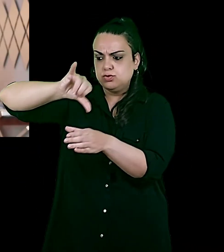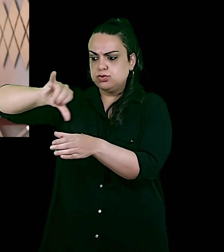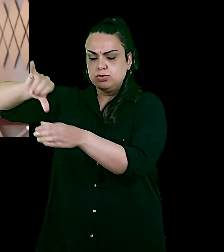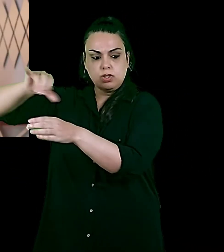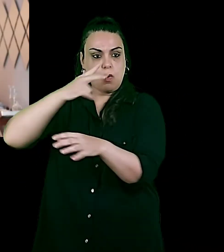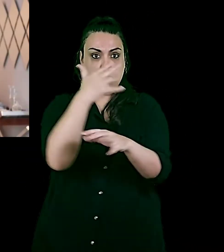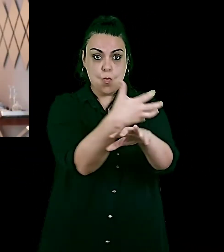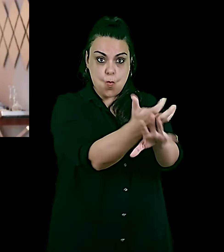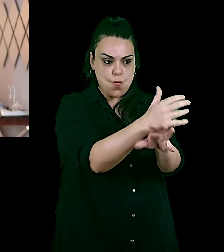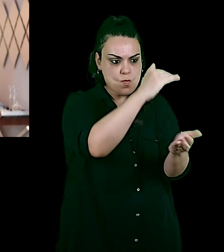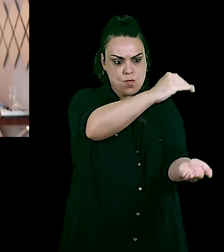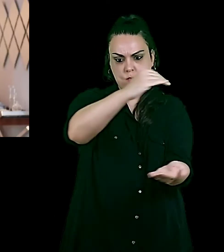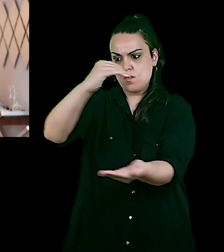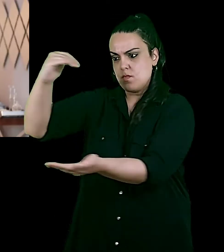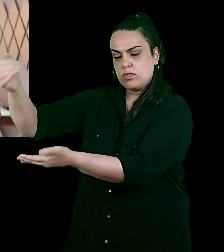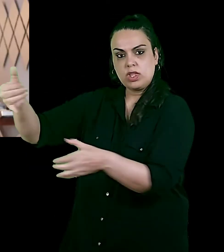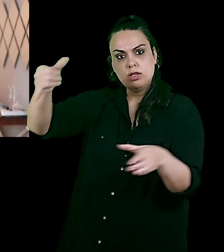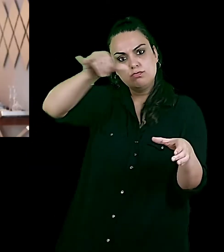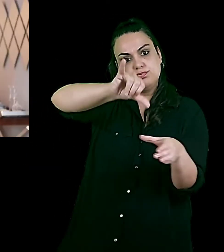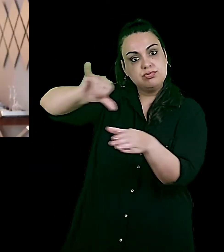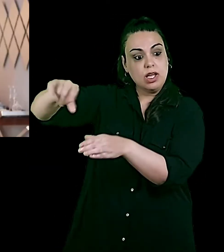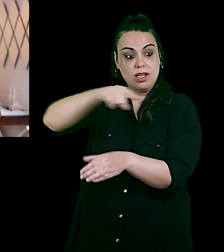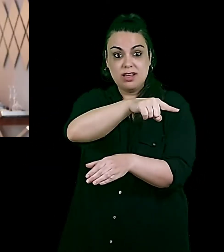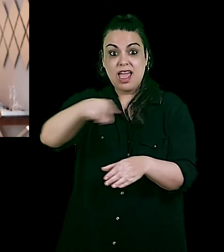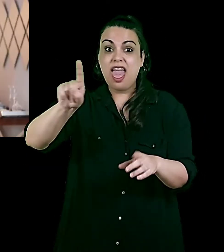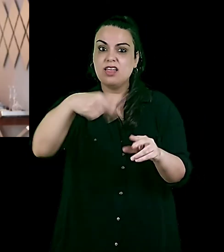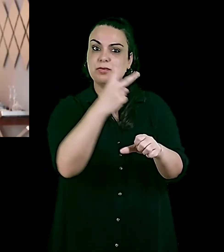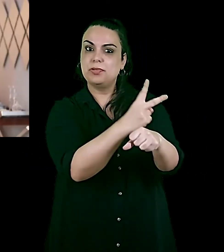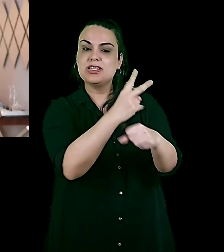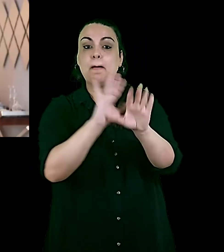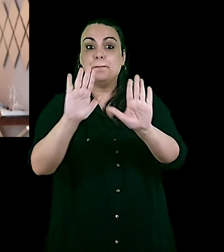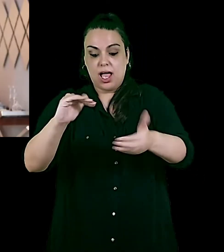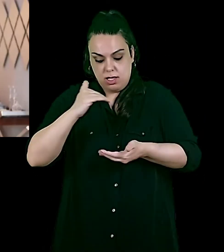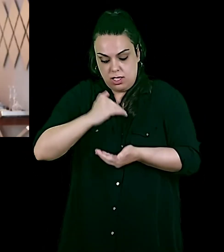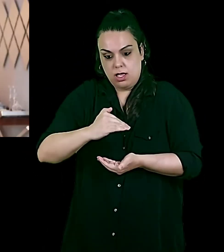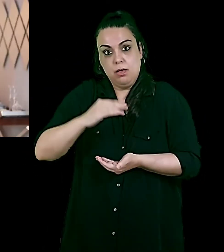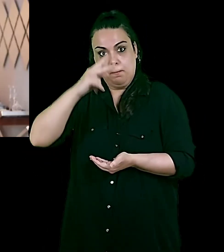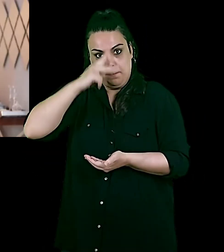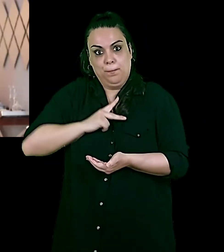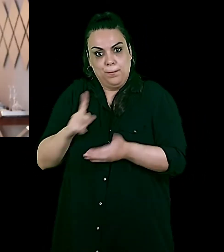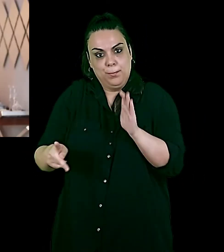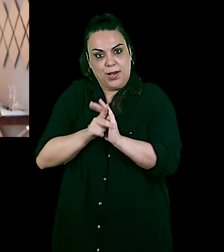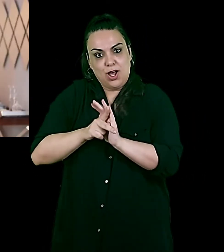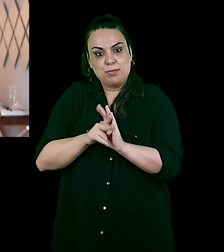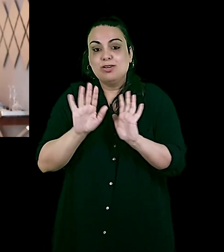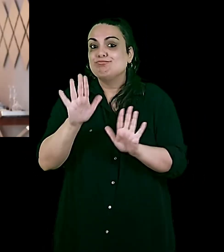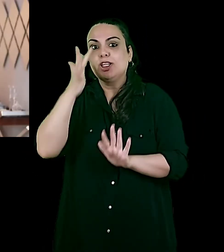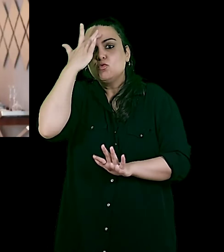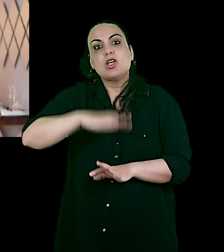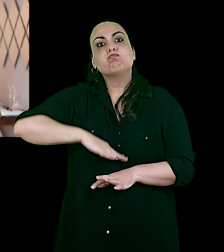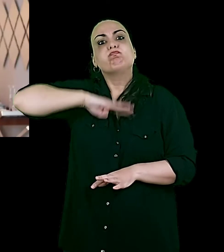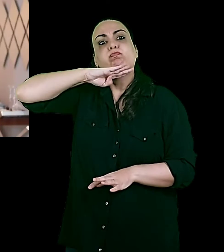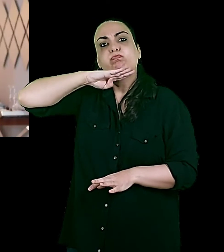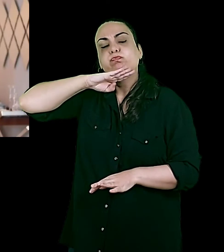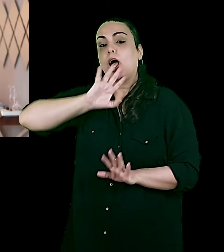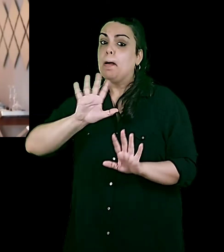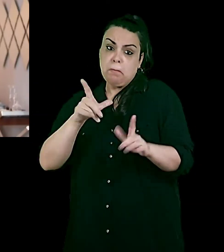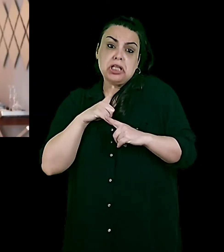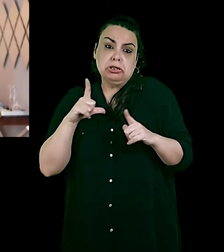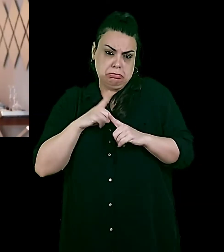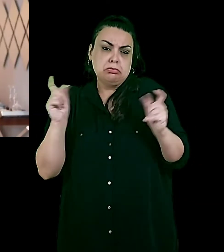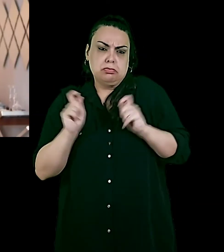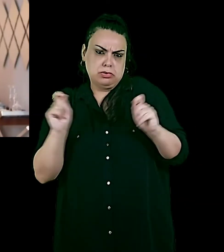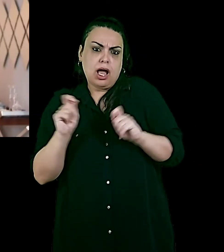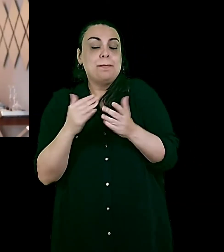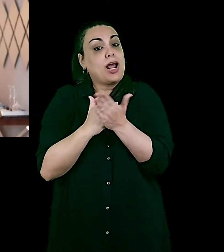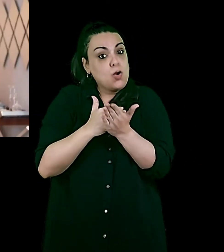os vasos que estavam vazios. Os vasos são emprestados, mas a botija ela tem. Não sei se está lotada de azeite, mas